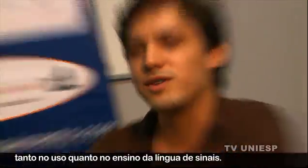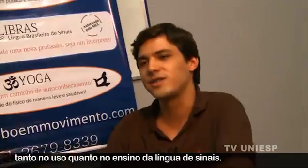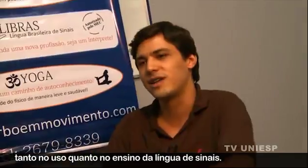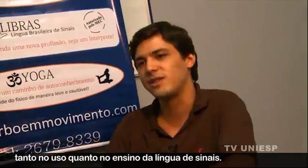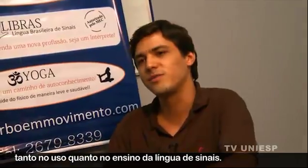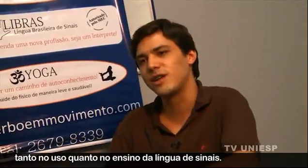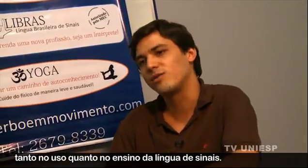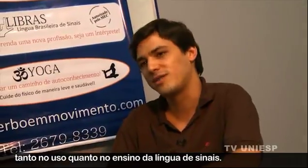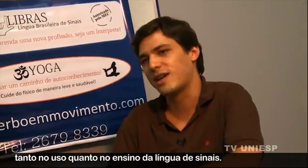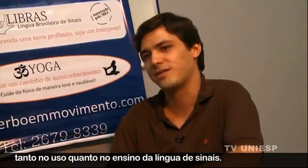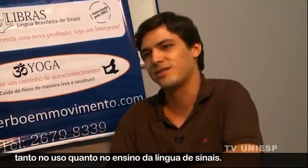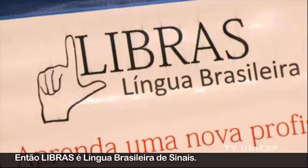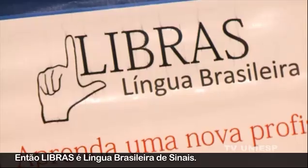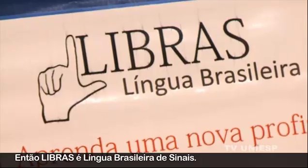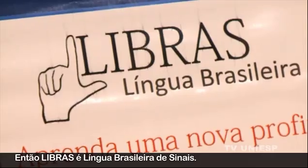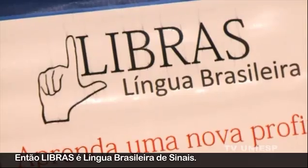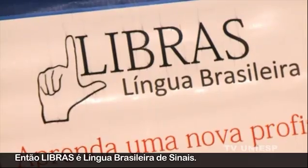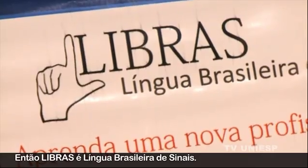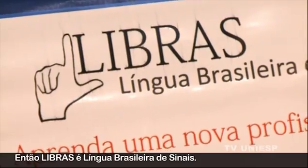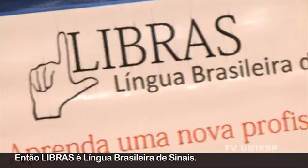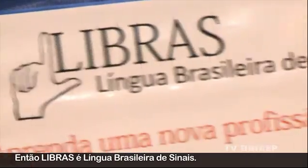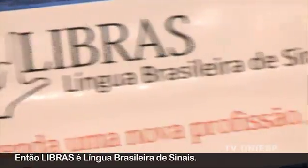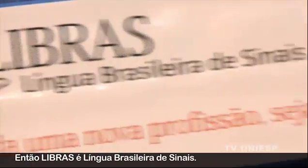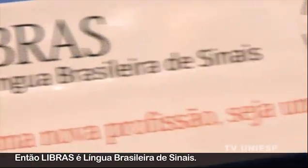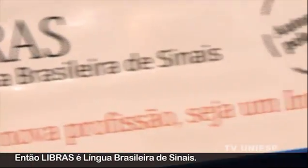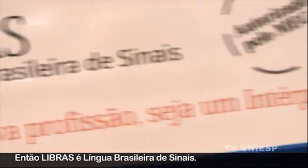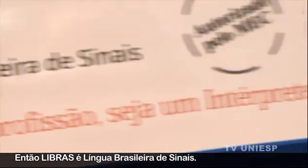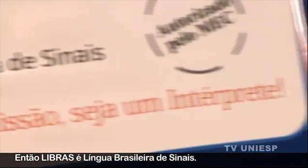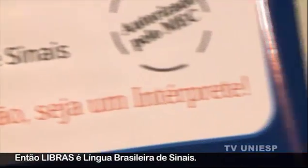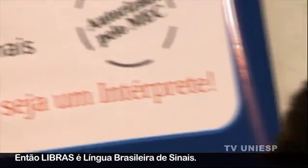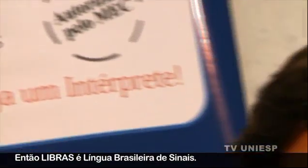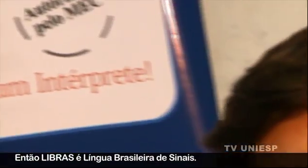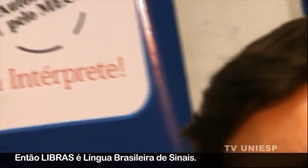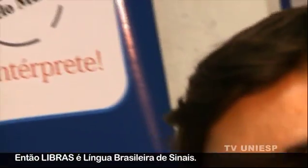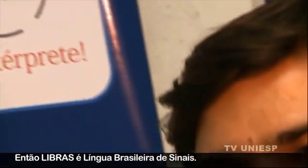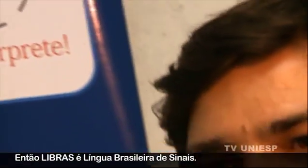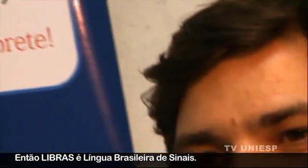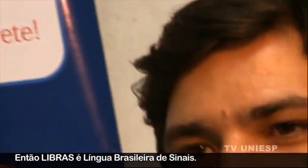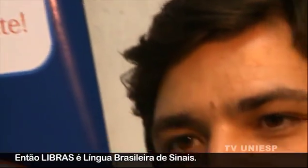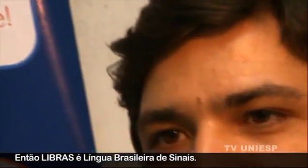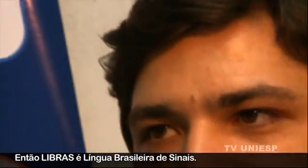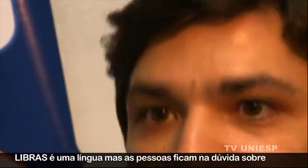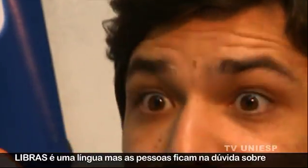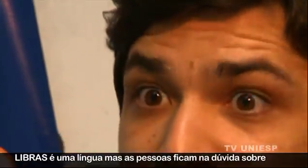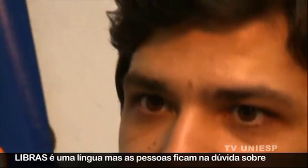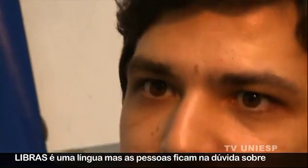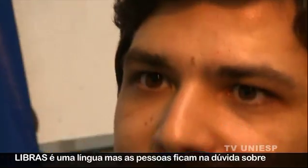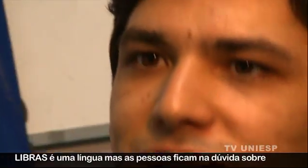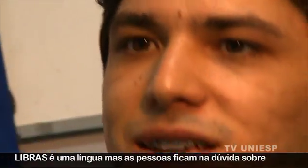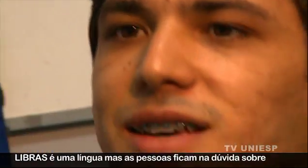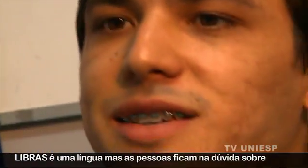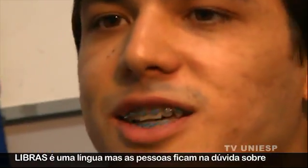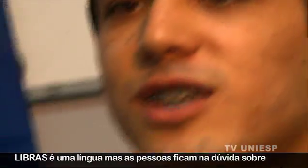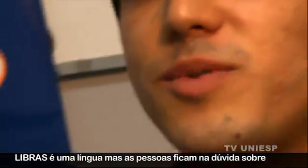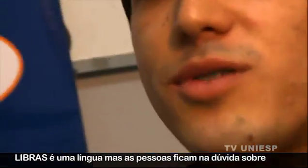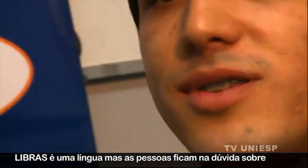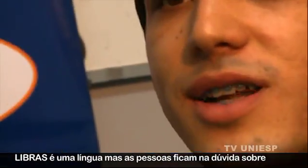ensino da língua de sinais. Então Libras é Língua Brasileira de Sinais. Libras é uma língua, e aí as pessoas elas